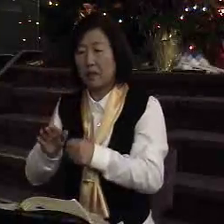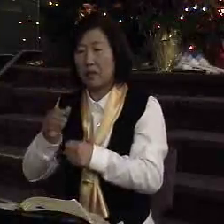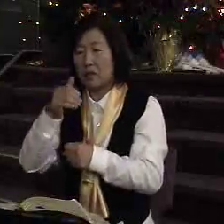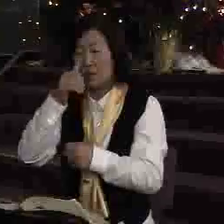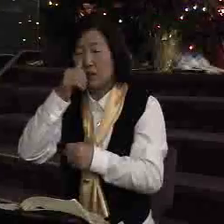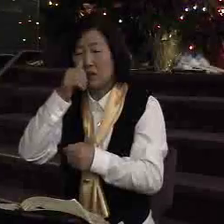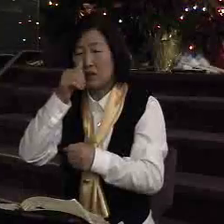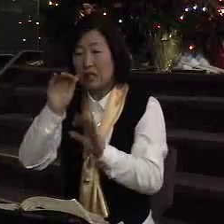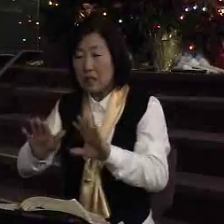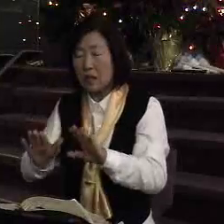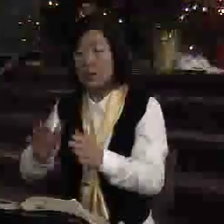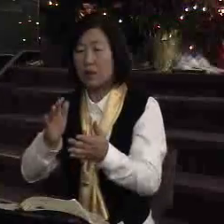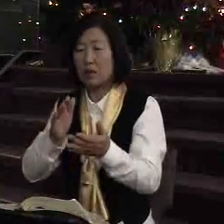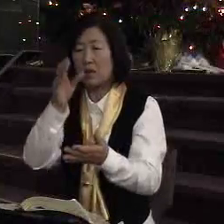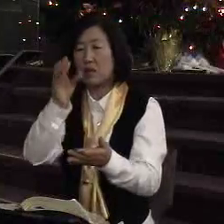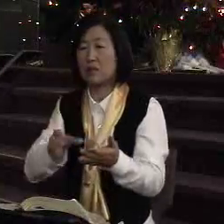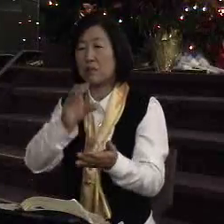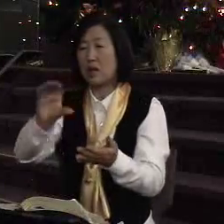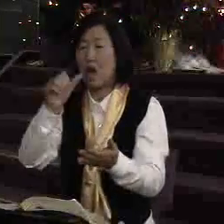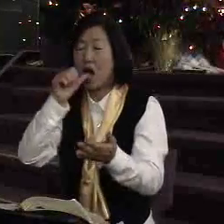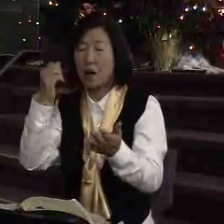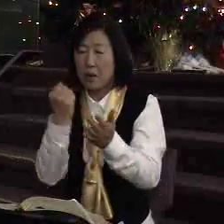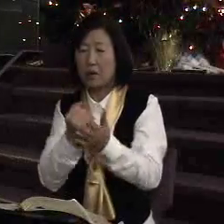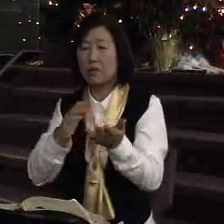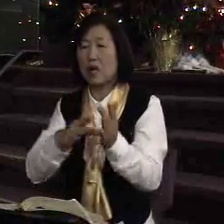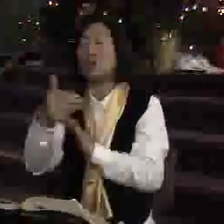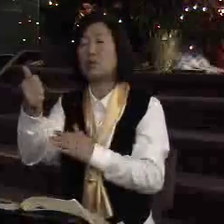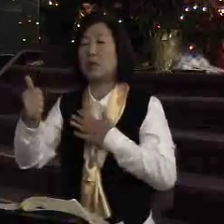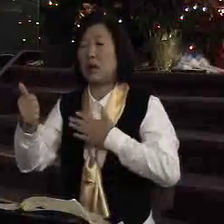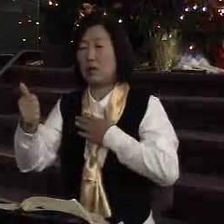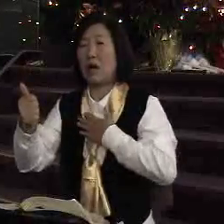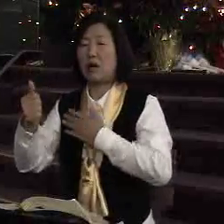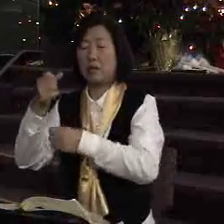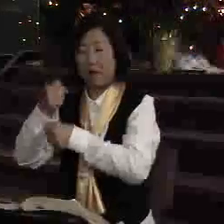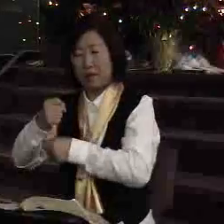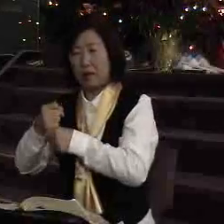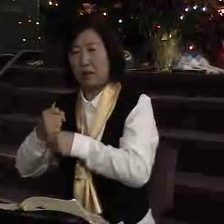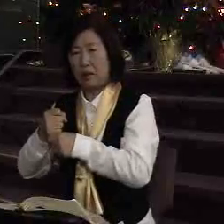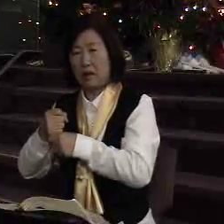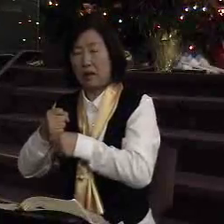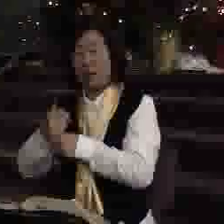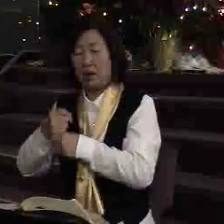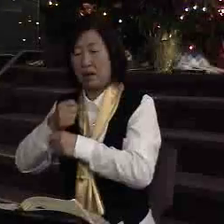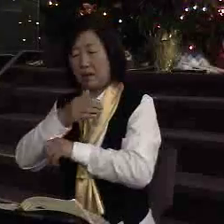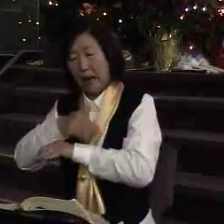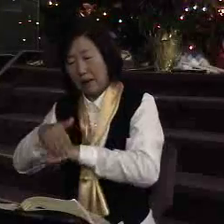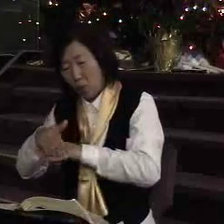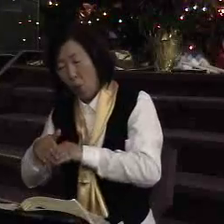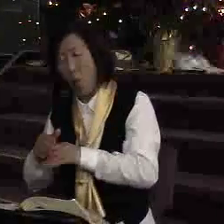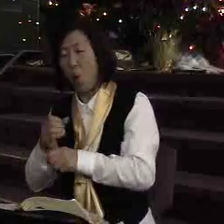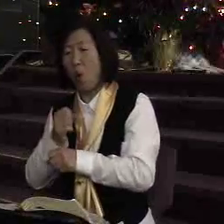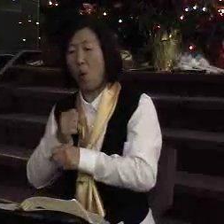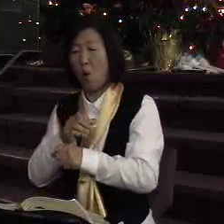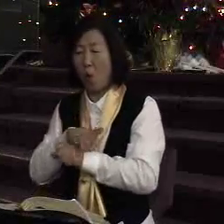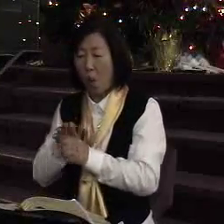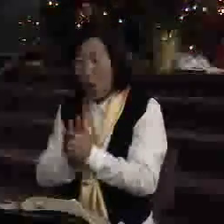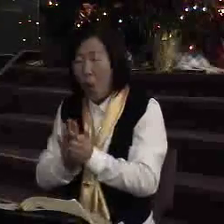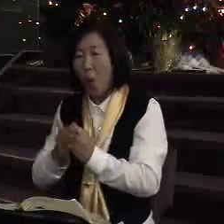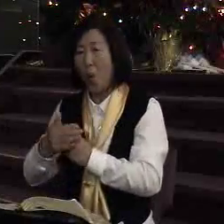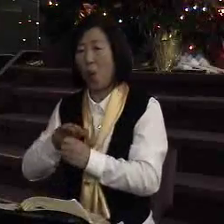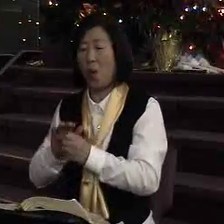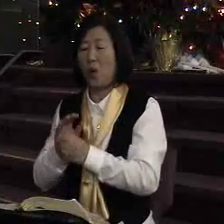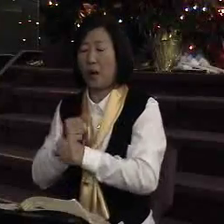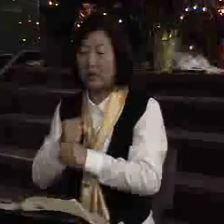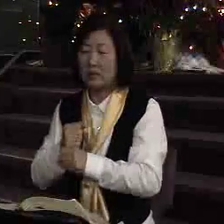못 박히신 예수님이 나를 나로 만드는구나. 이런 것이 아무런 상관이 없어집니다. 그래서 이제는